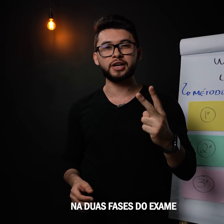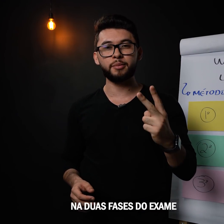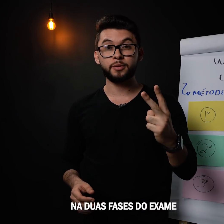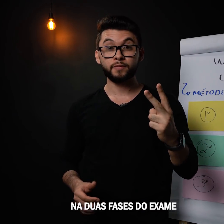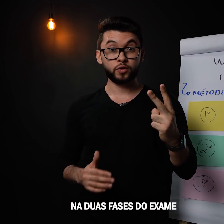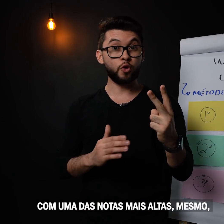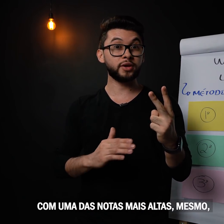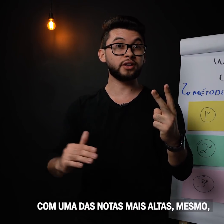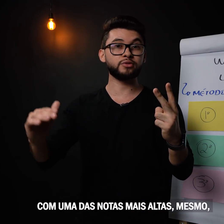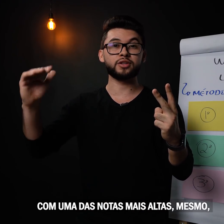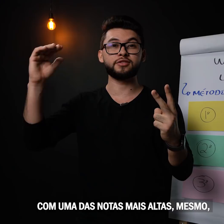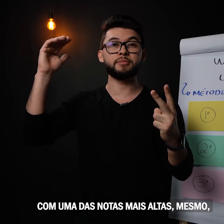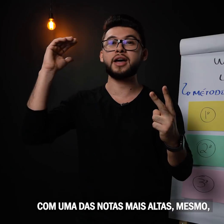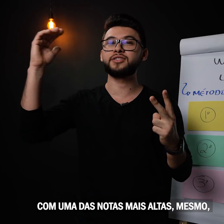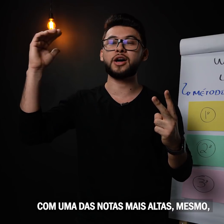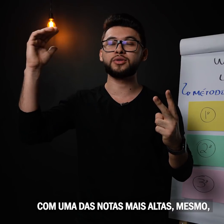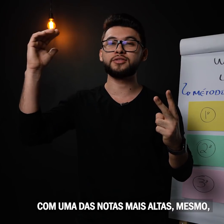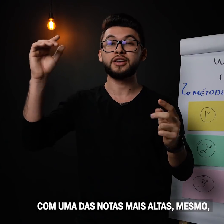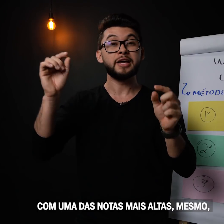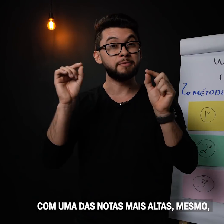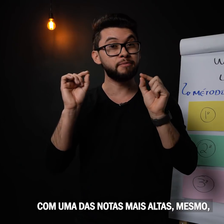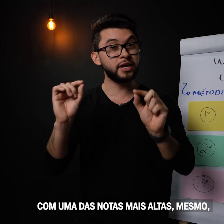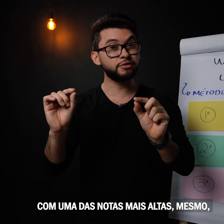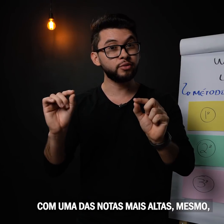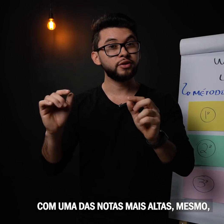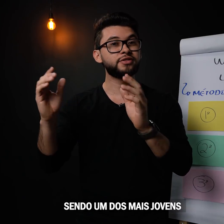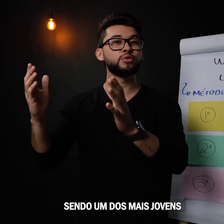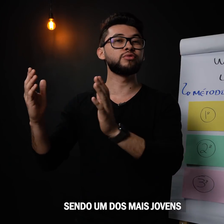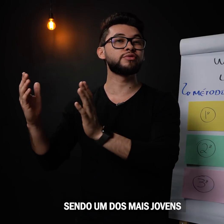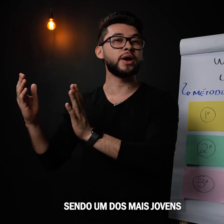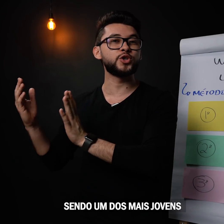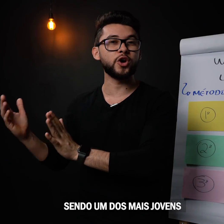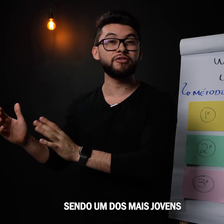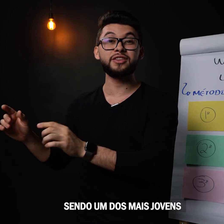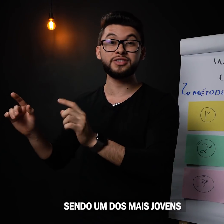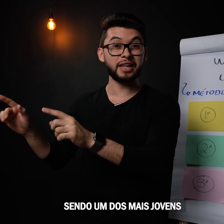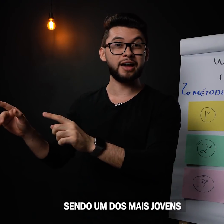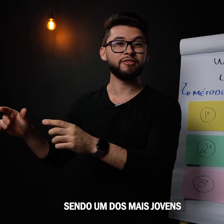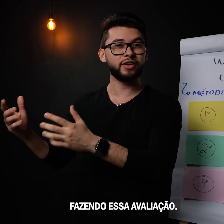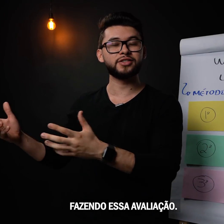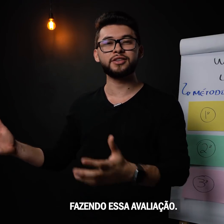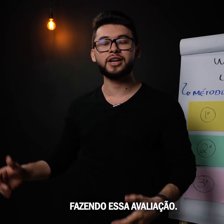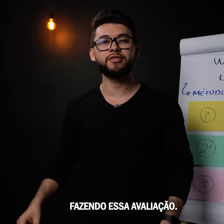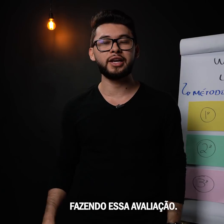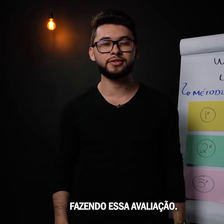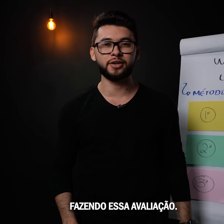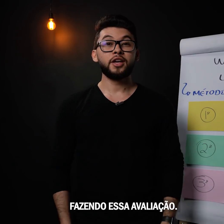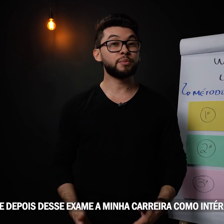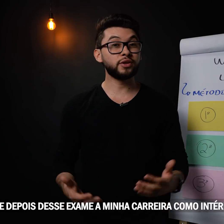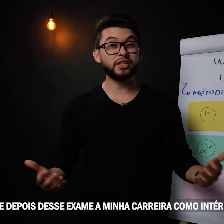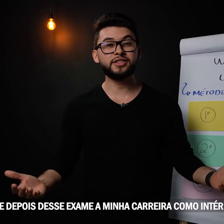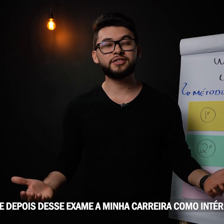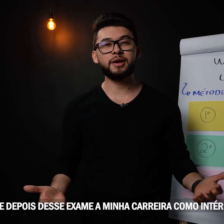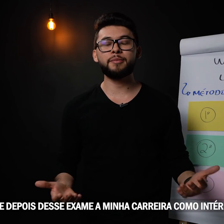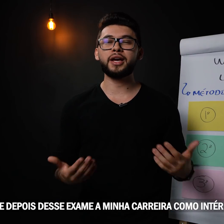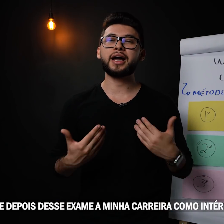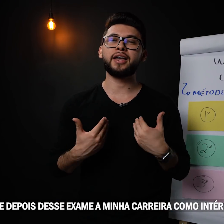exame com uma das notas mais altas, mesmo sendo um dos mais jovens lá fazendo essa avaliação. E depois desse exame, a minha carreira